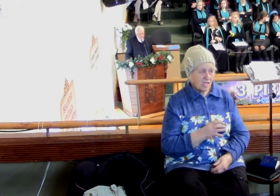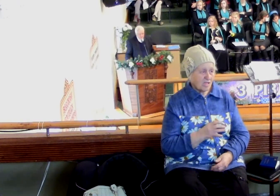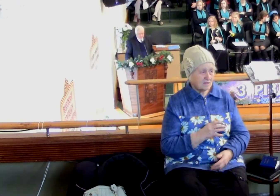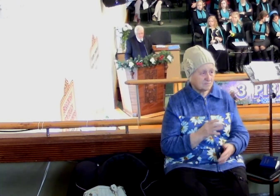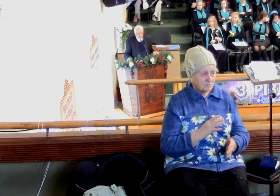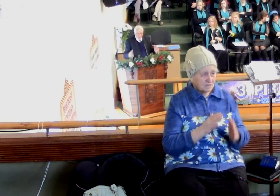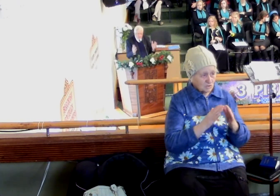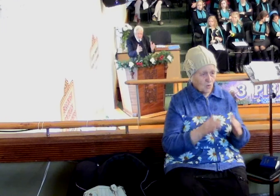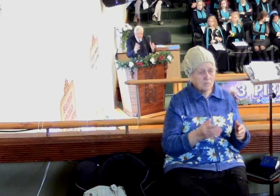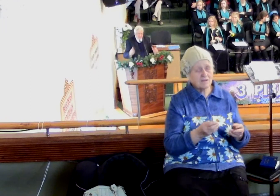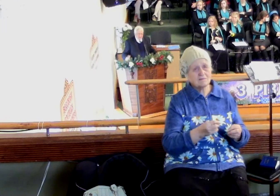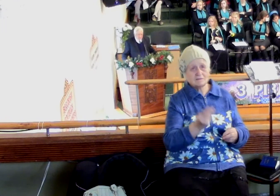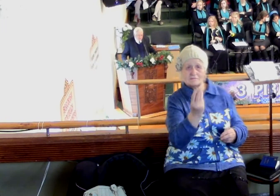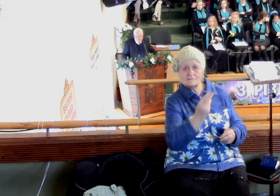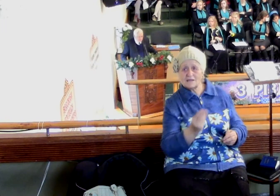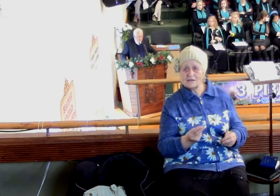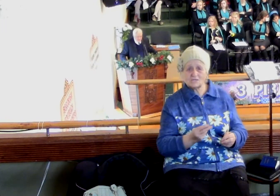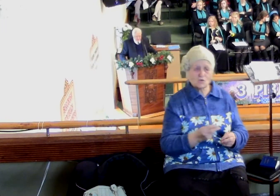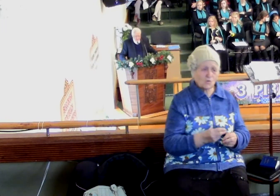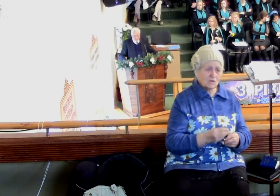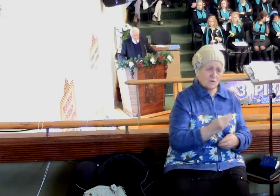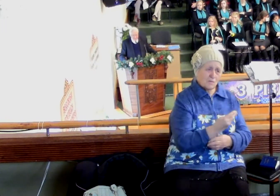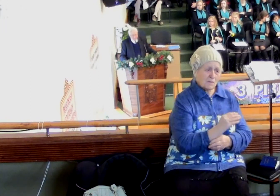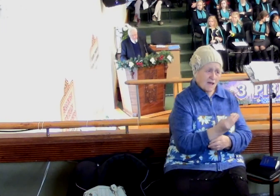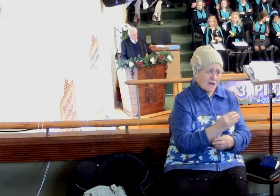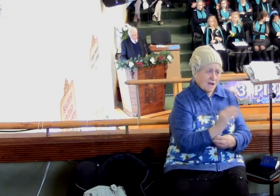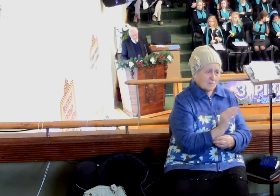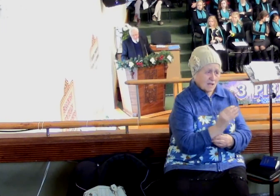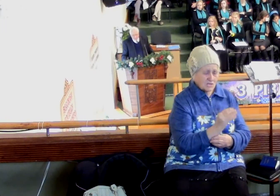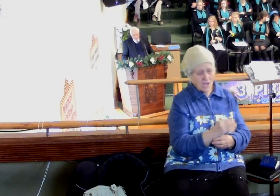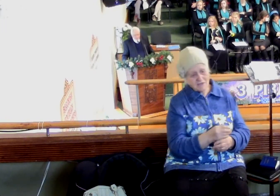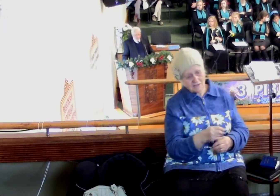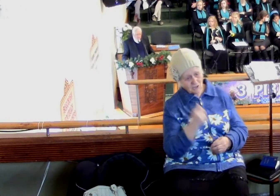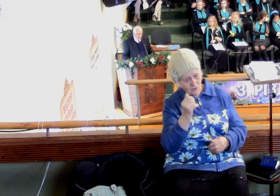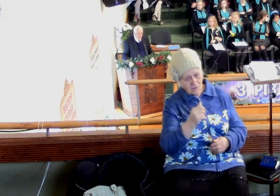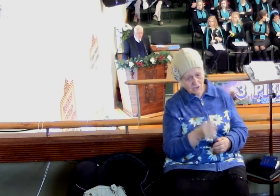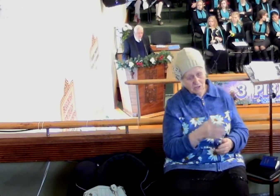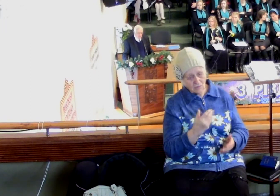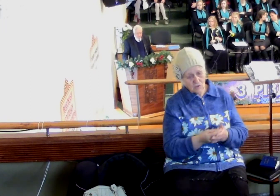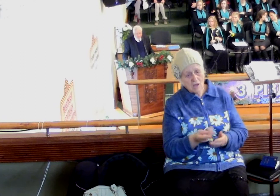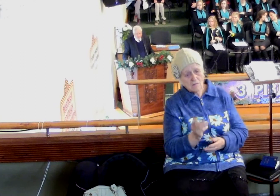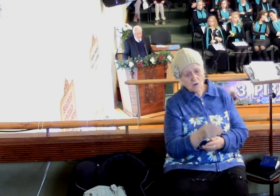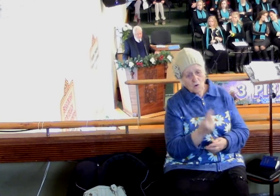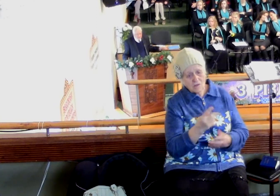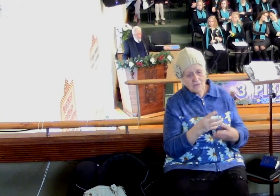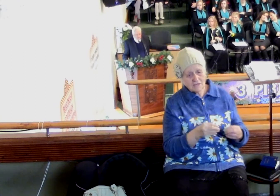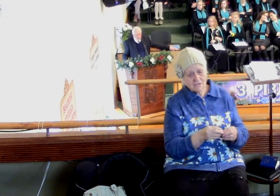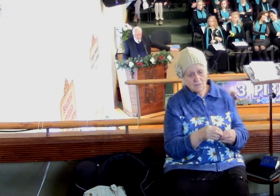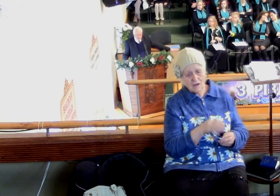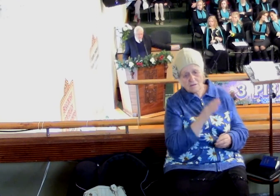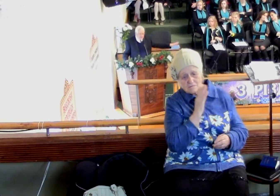две. Денчик лежит, кто был, видели, красивый, да? Подходит одна семья, папа, мама,